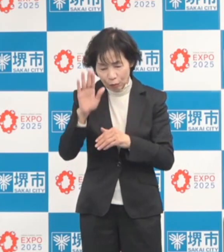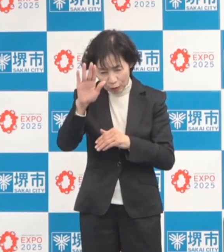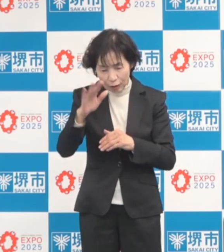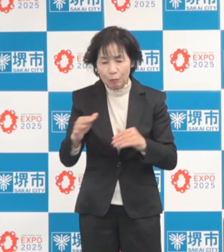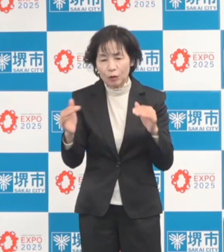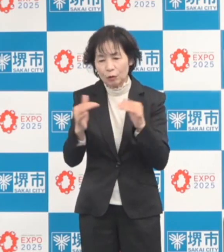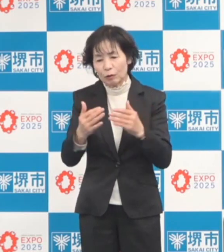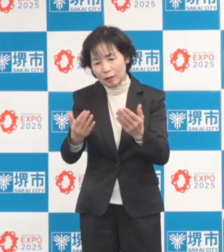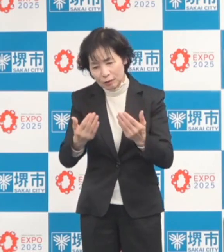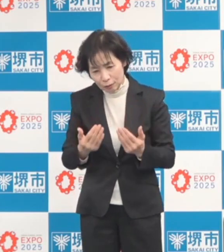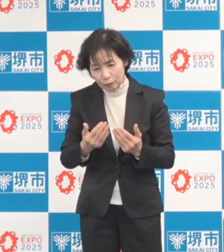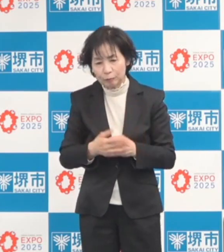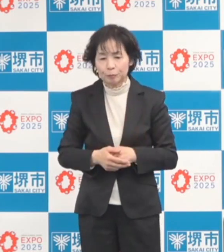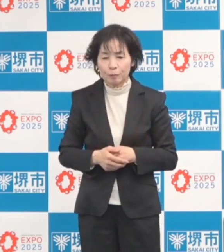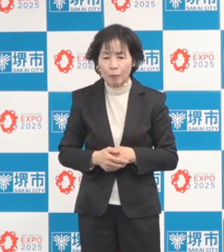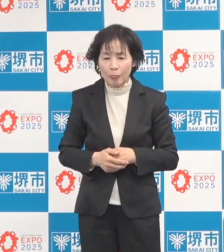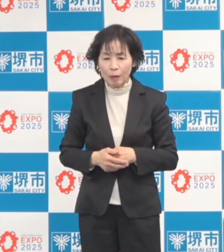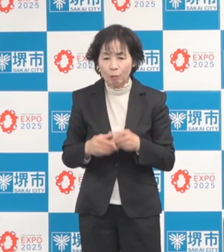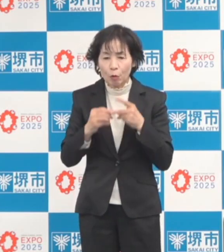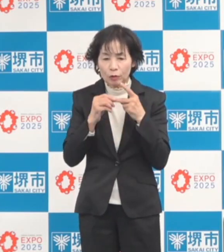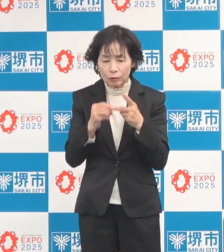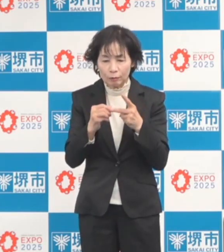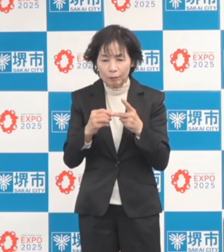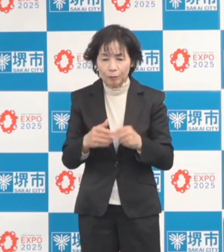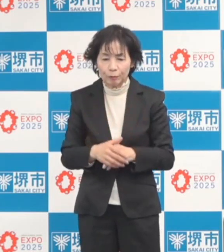です。そしてもう一点は、